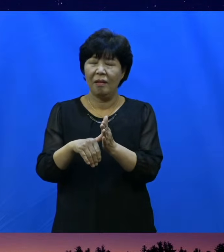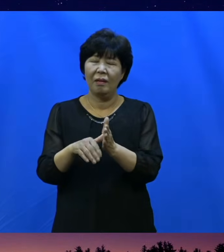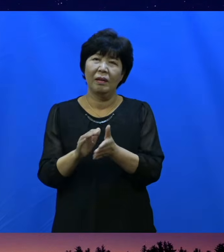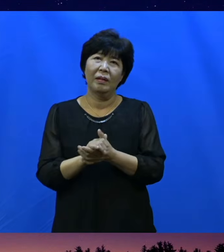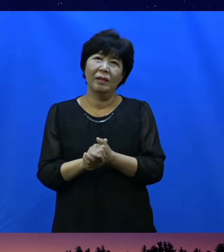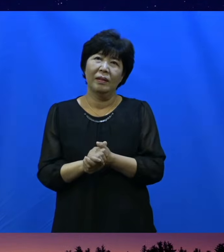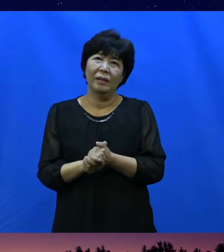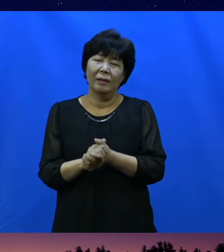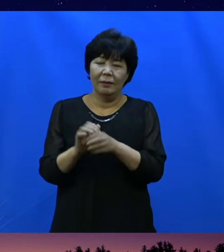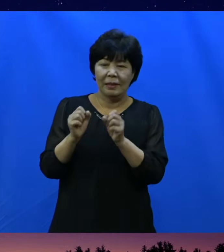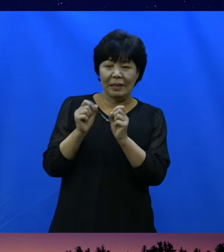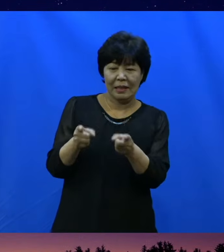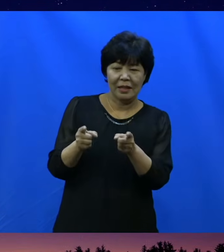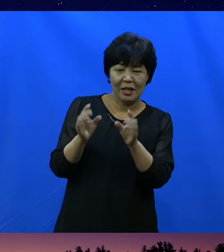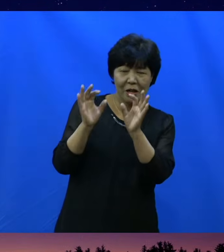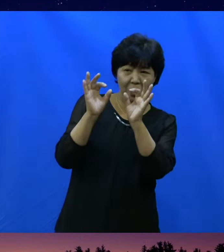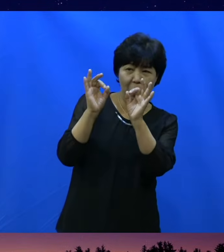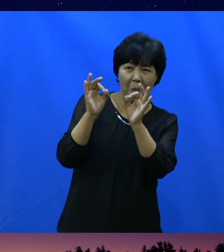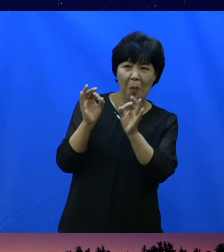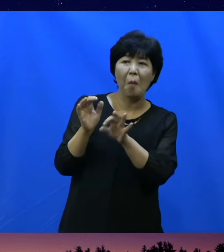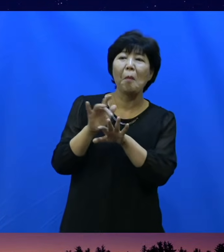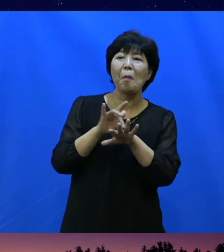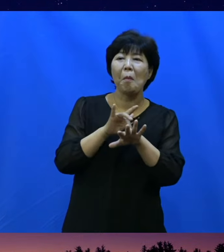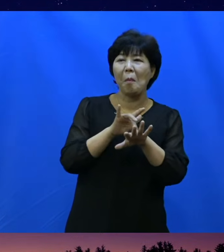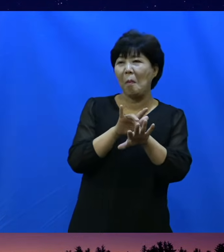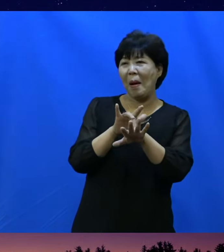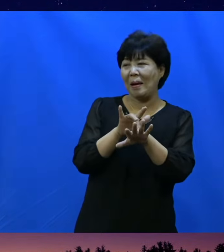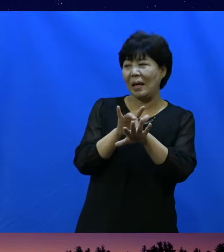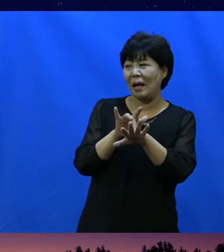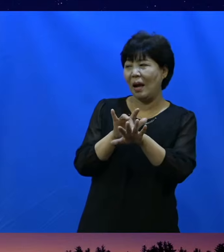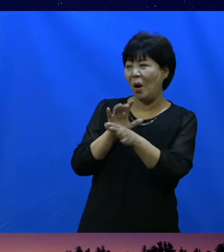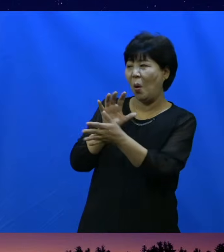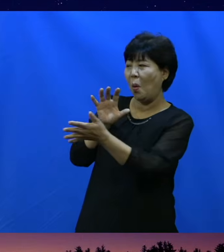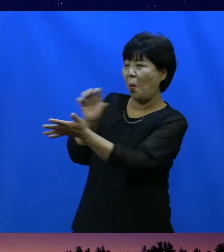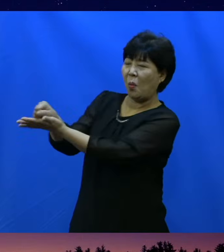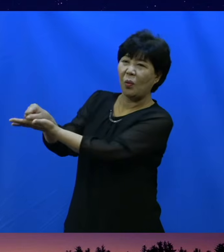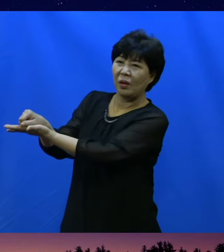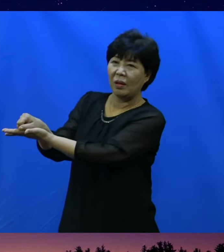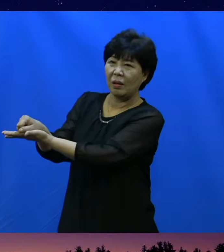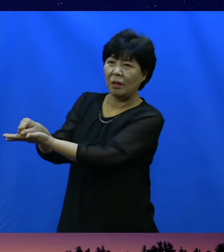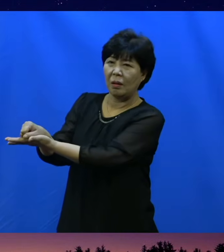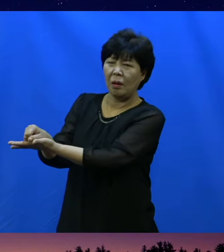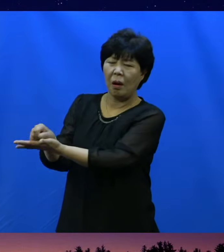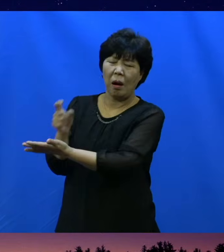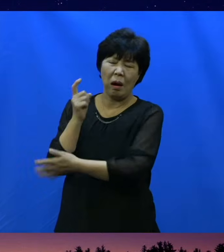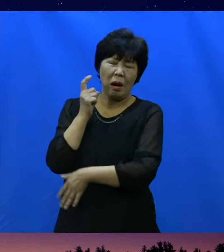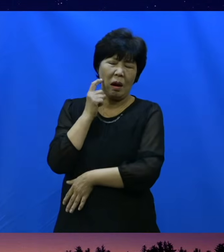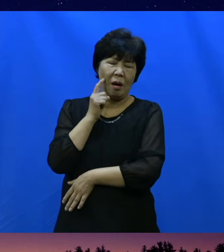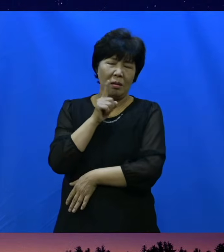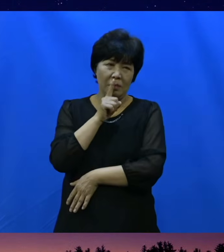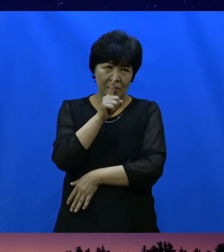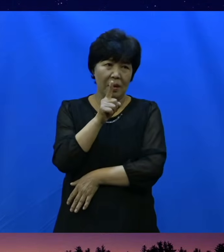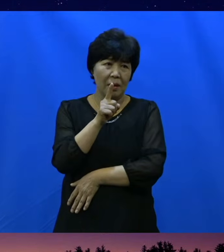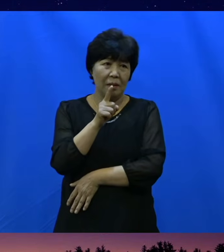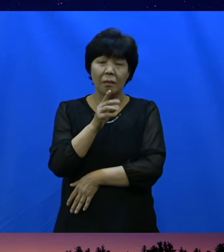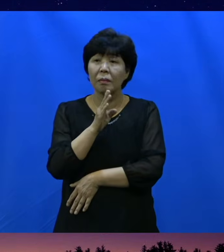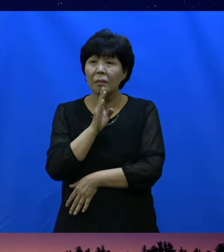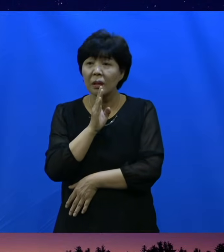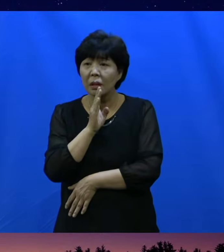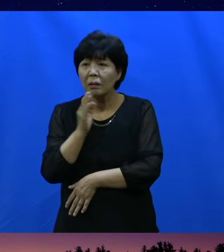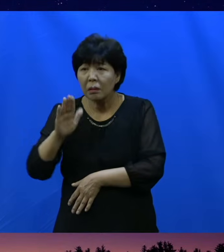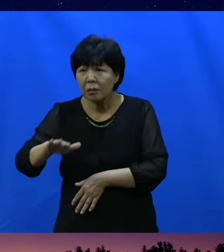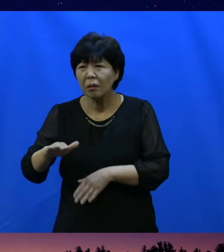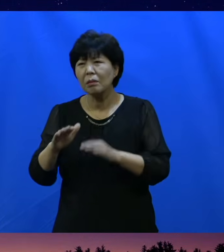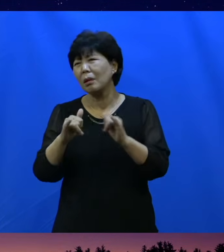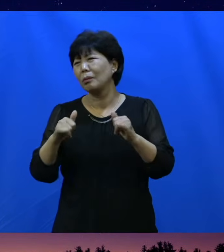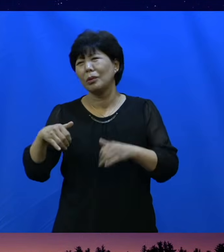절묘한 타이밍에 마귀가요 공격을 해요. 분명히 거짓말이에요. 근데 받아들이는